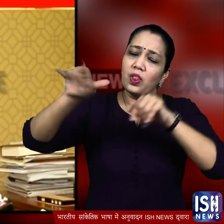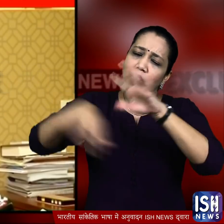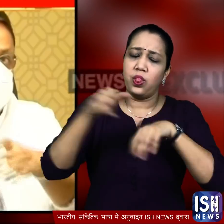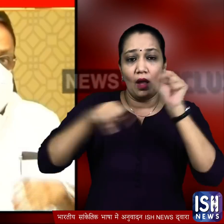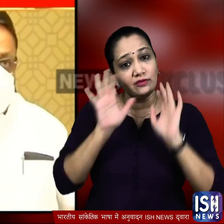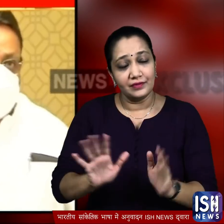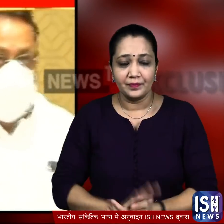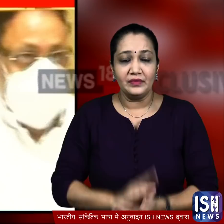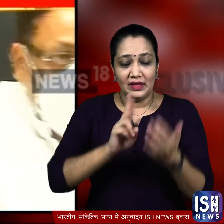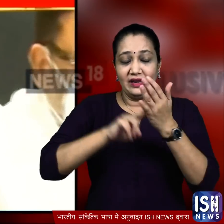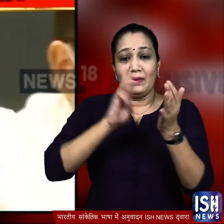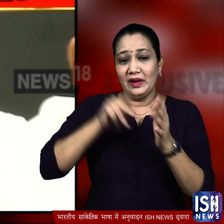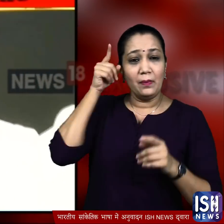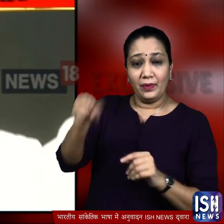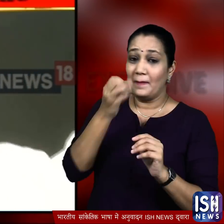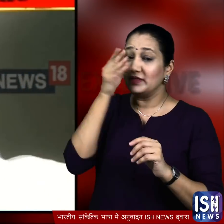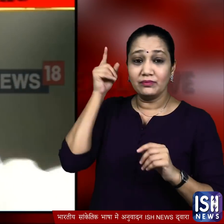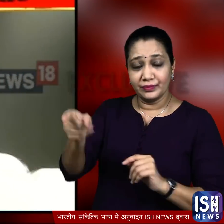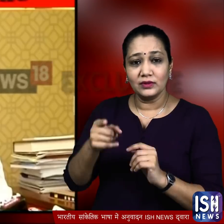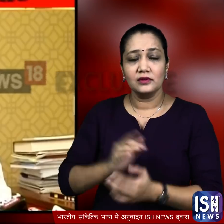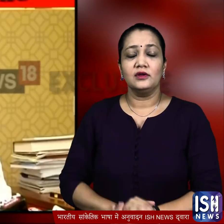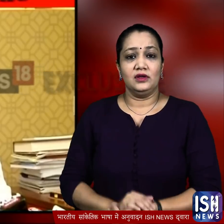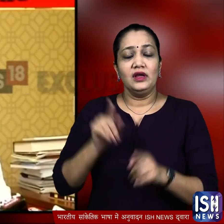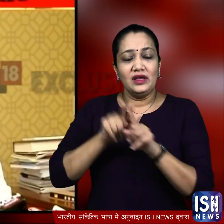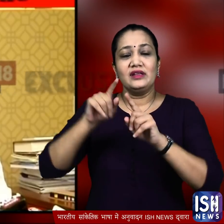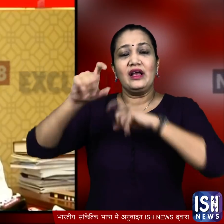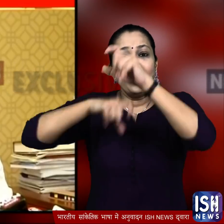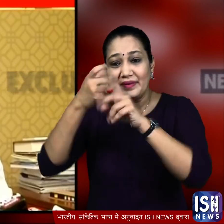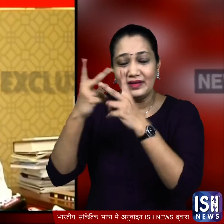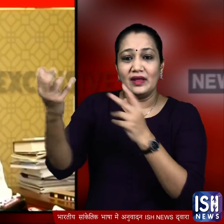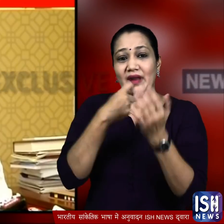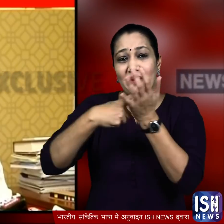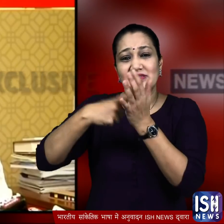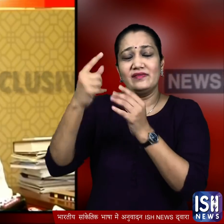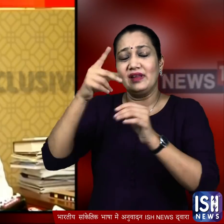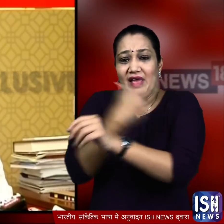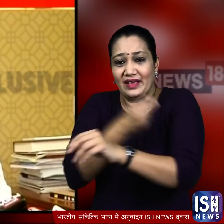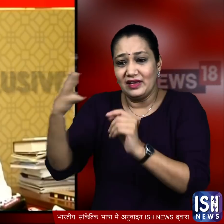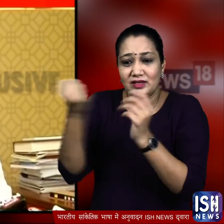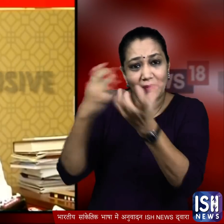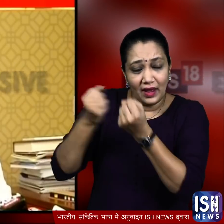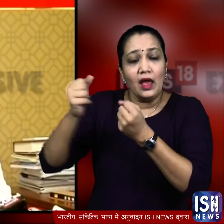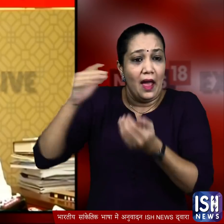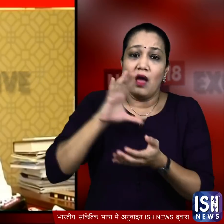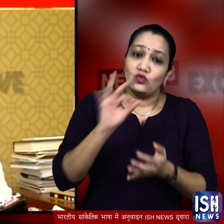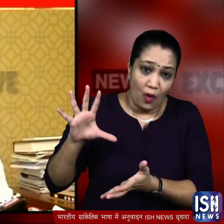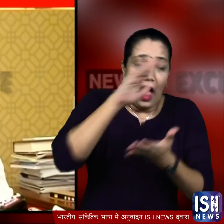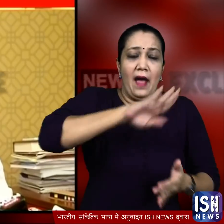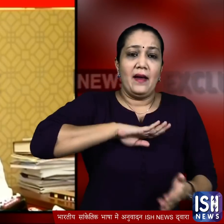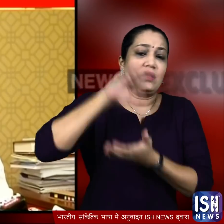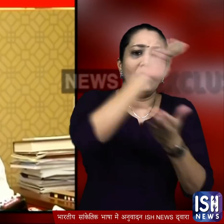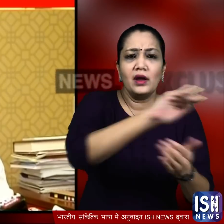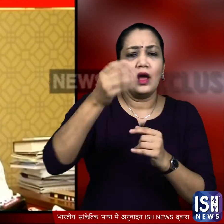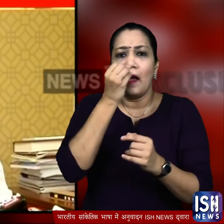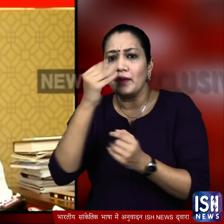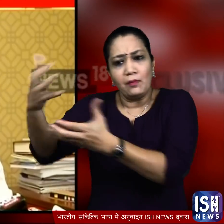लूटा गया। नवाब मलिक ने बीजेपी पर गंभीर आरोप लगाया और दावा किया कि दवा कंपनी से रेमडेसिविर को जो इंजेक्शन राज्य सरकार को मिलने चाहिए थे